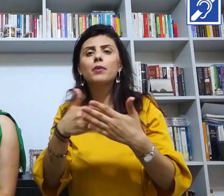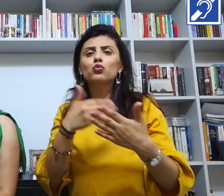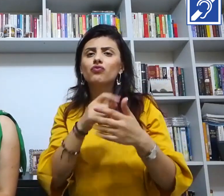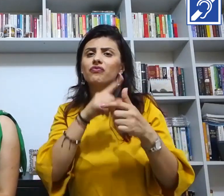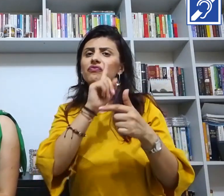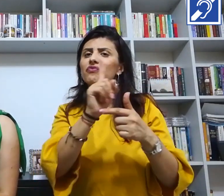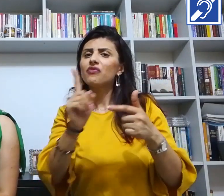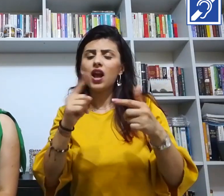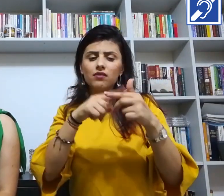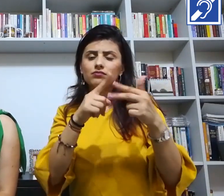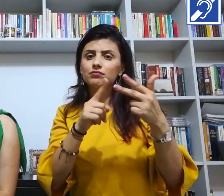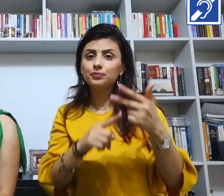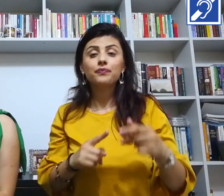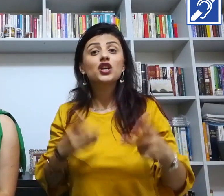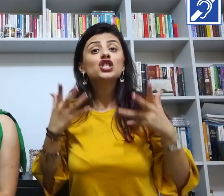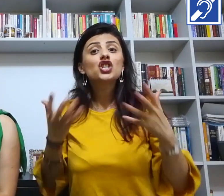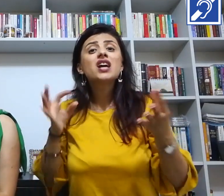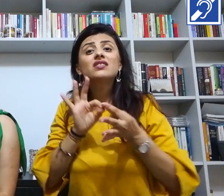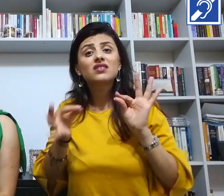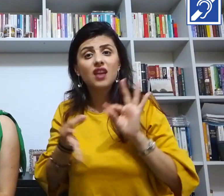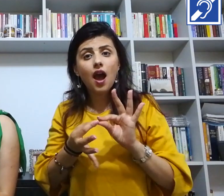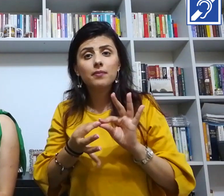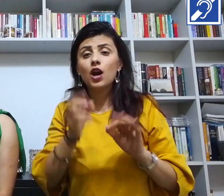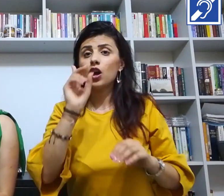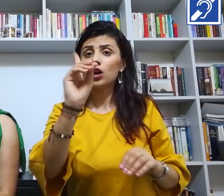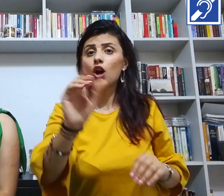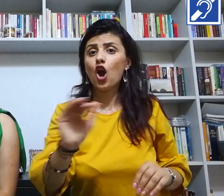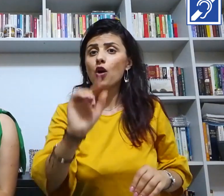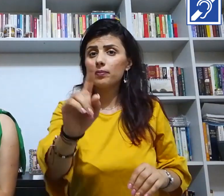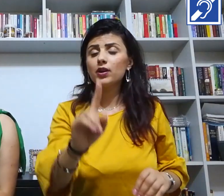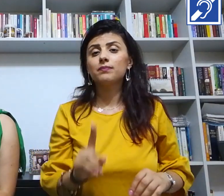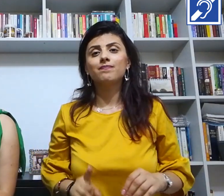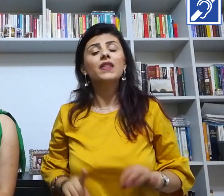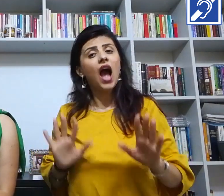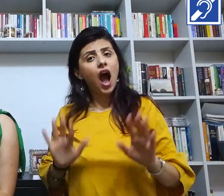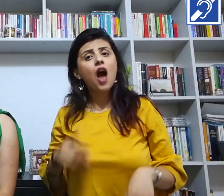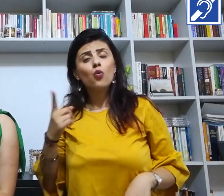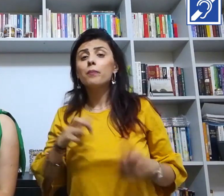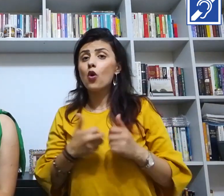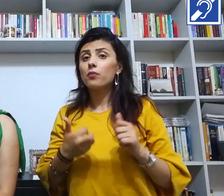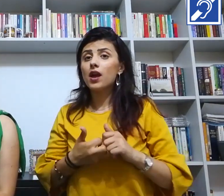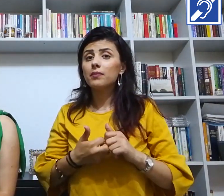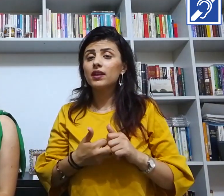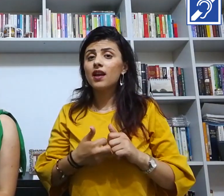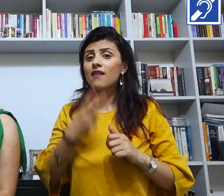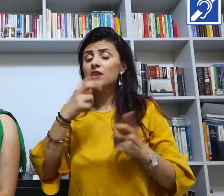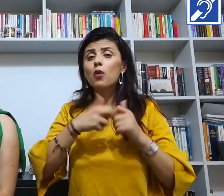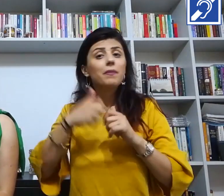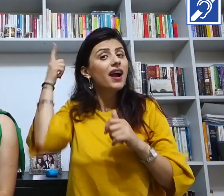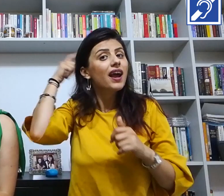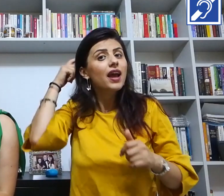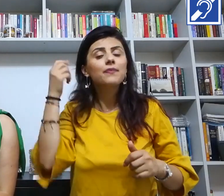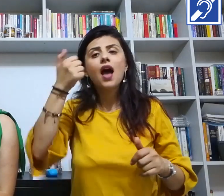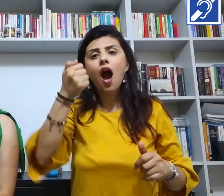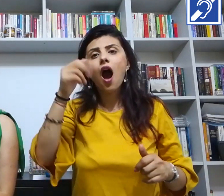mai adecvată. Ce înseamnă că al dumneavoastră copil are un deficit în ceea ce privește cogniția?